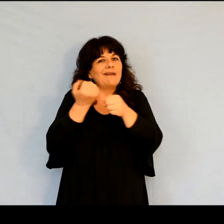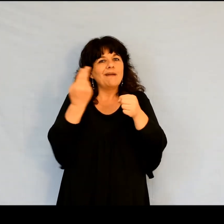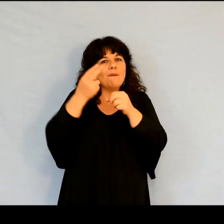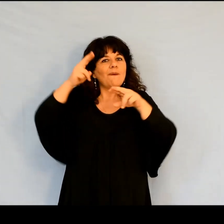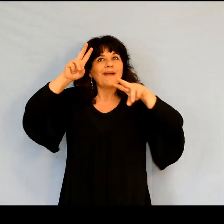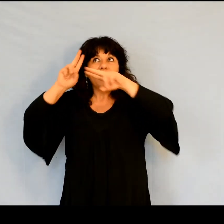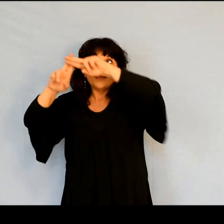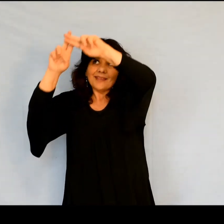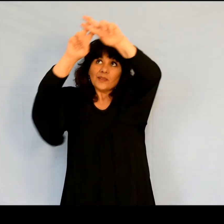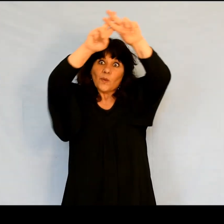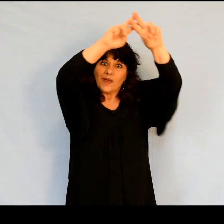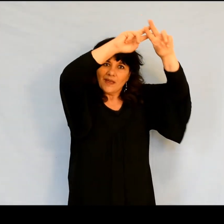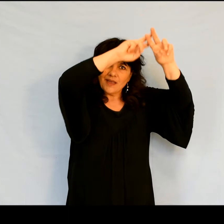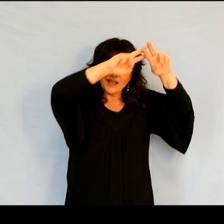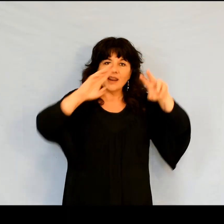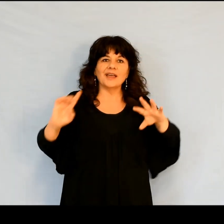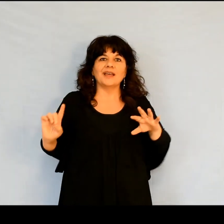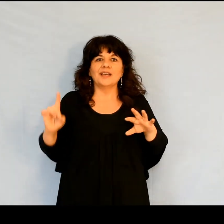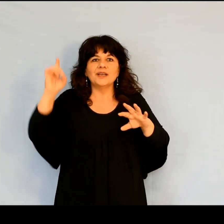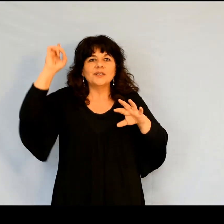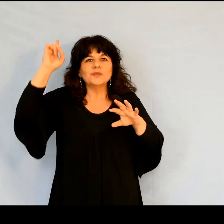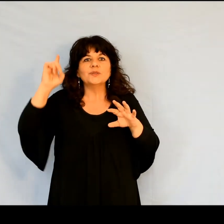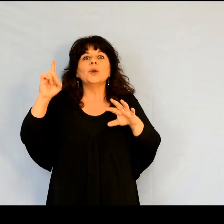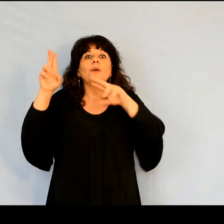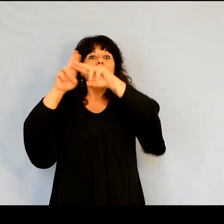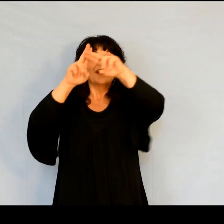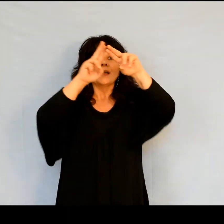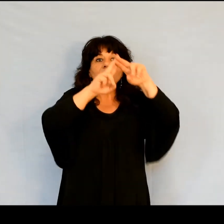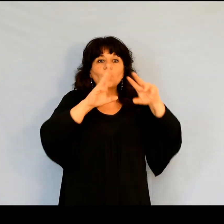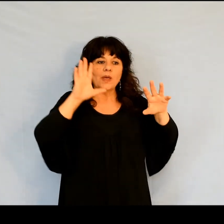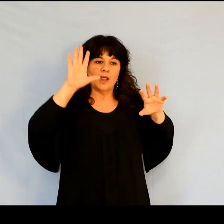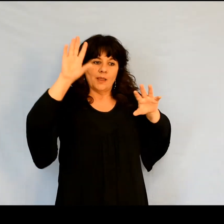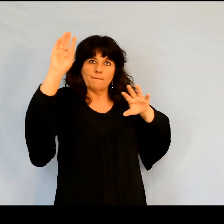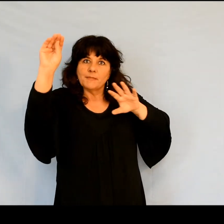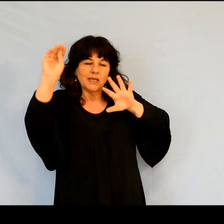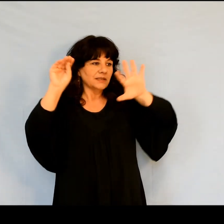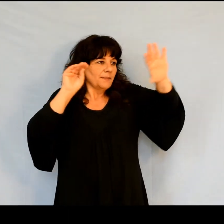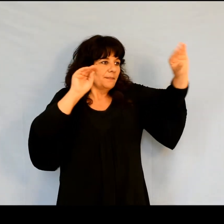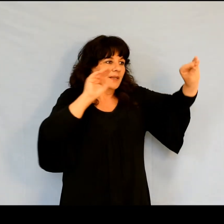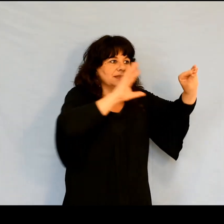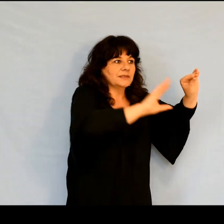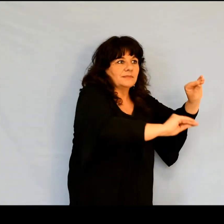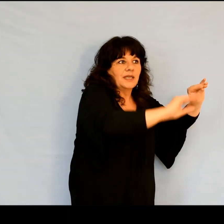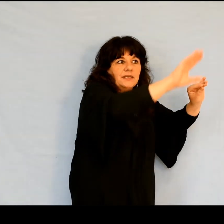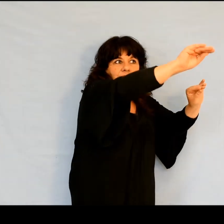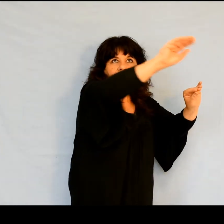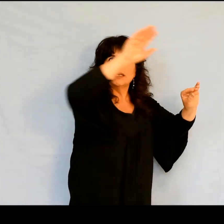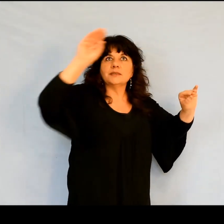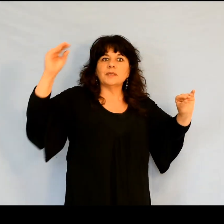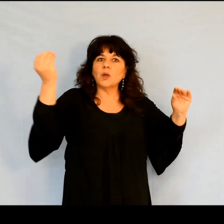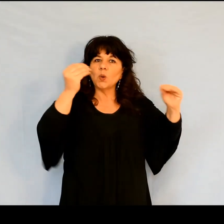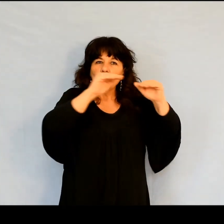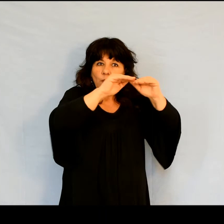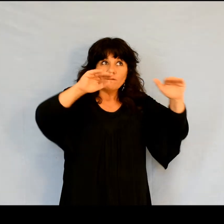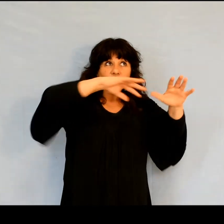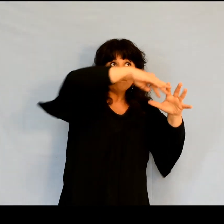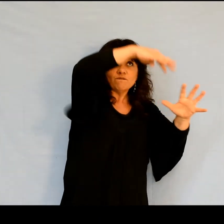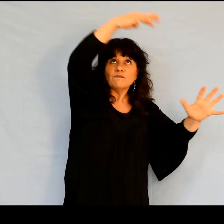Dieu les plaça au firmament du ciel pour éclairer la terre, pour commander au